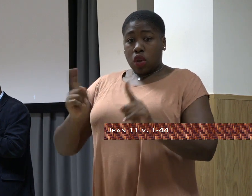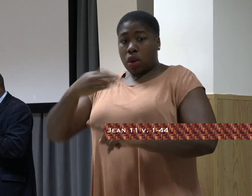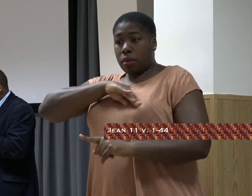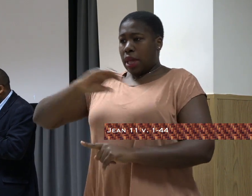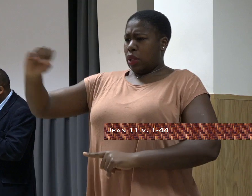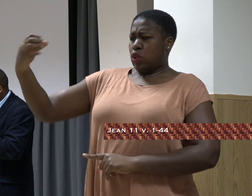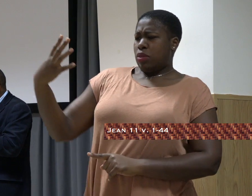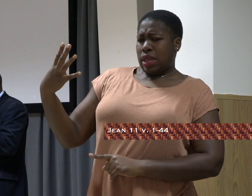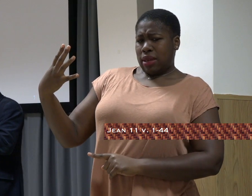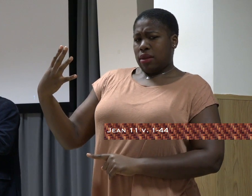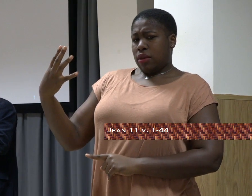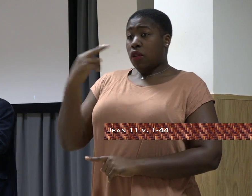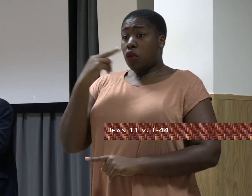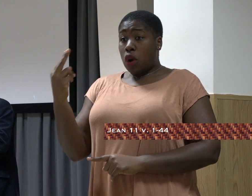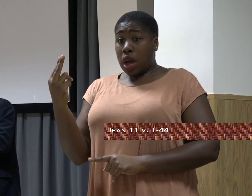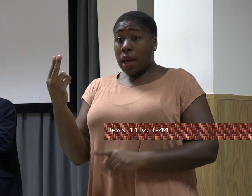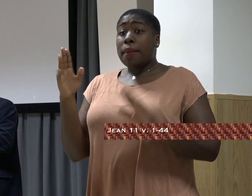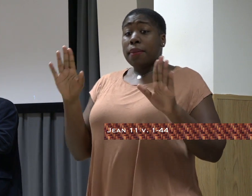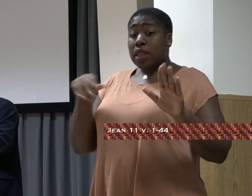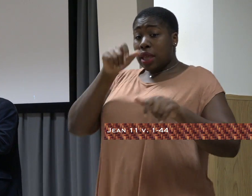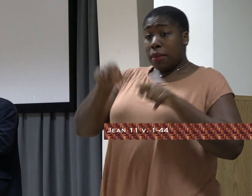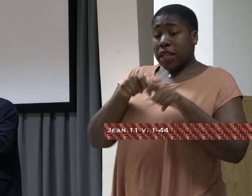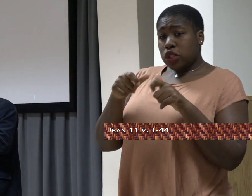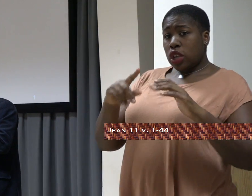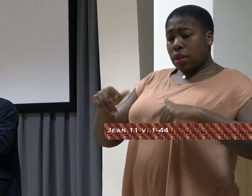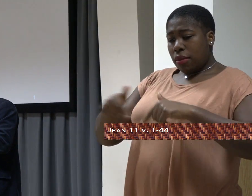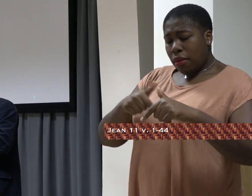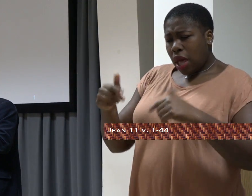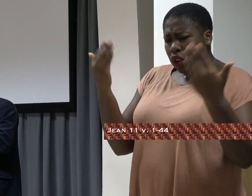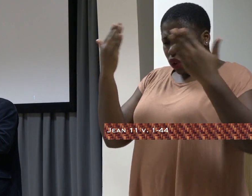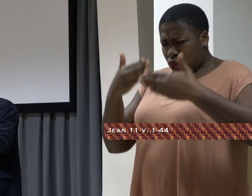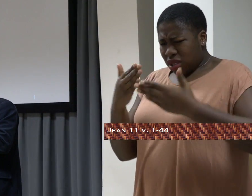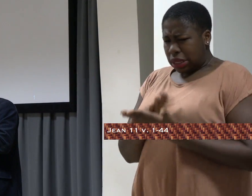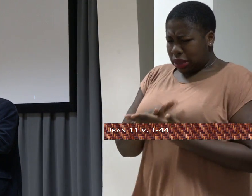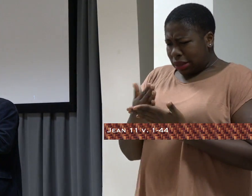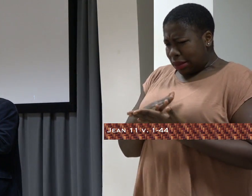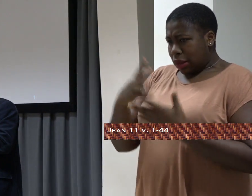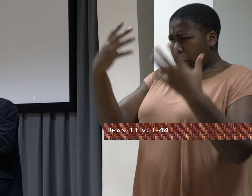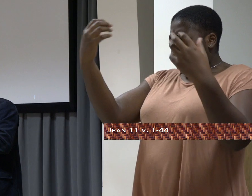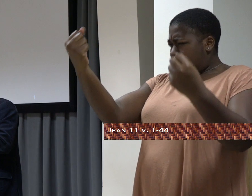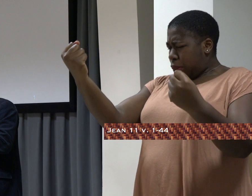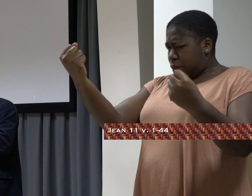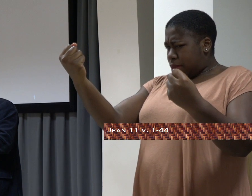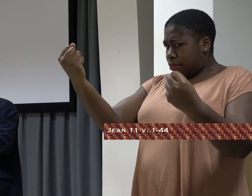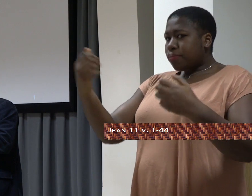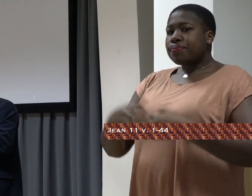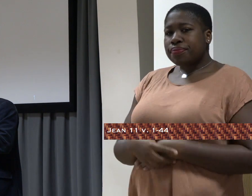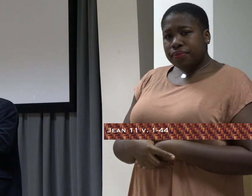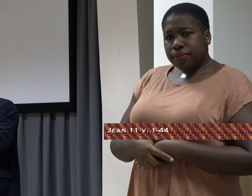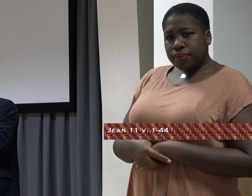monde. Mais si quelqu'un marche pendant la nuit, il bronche parce que la lumière n'est pas en lui. »